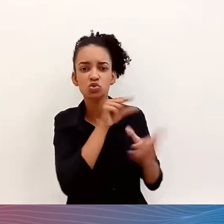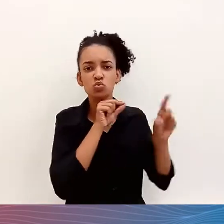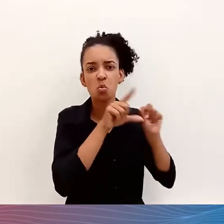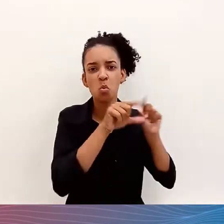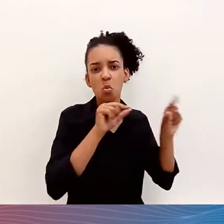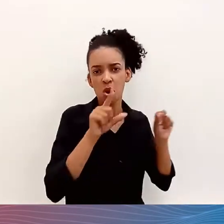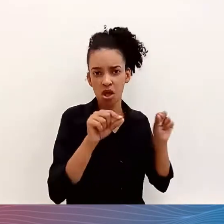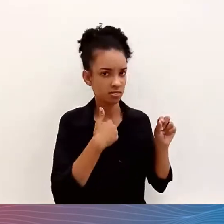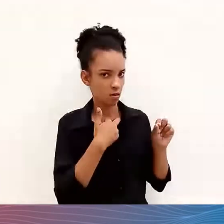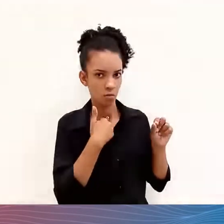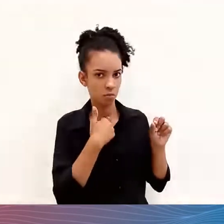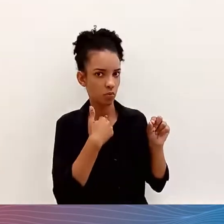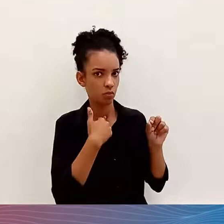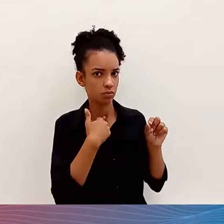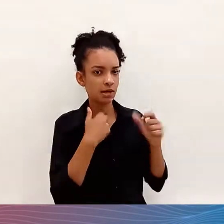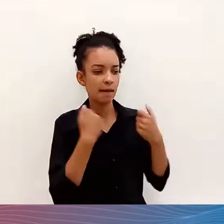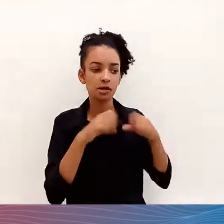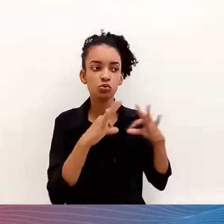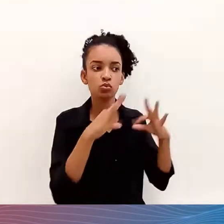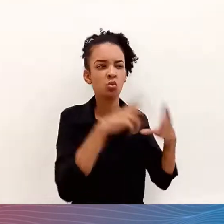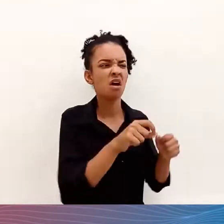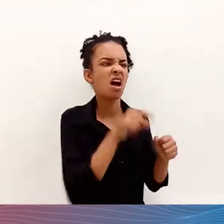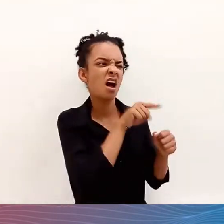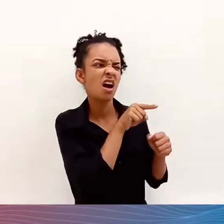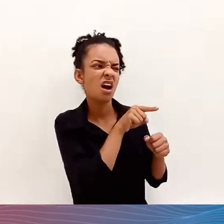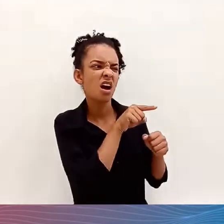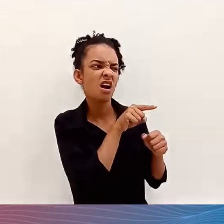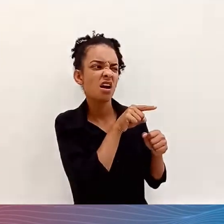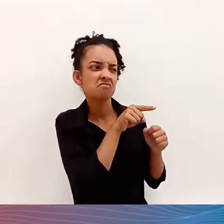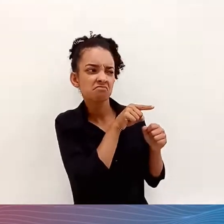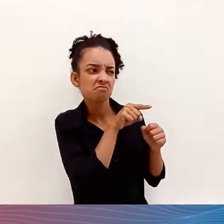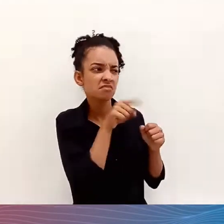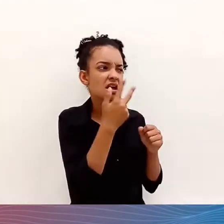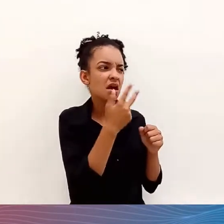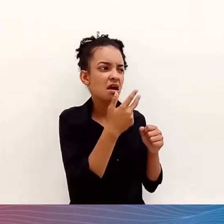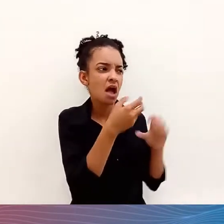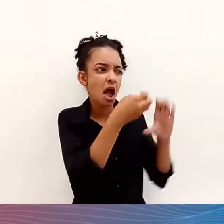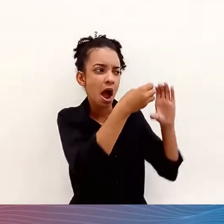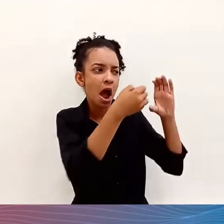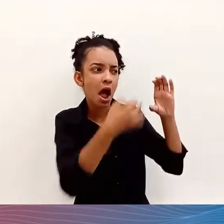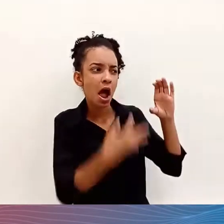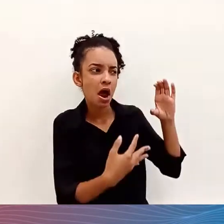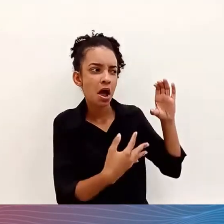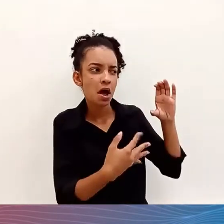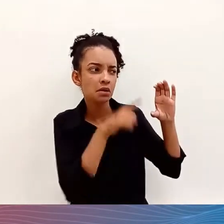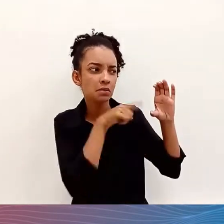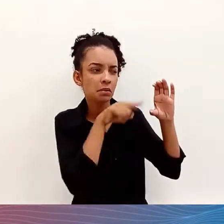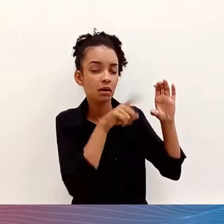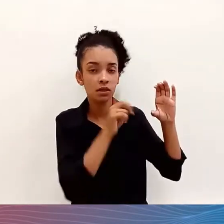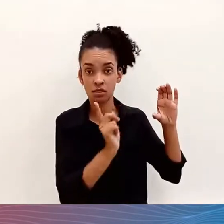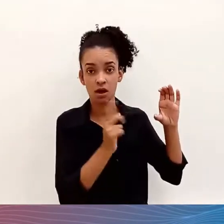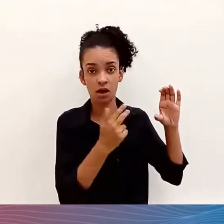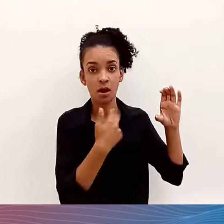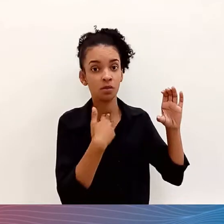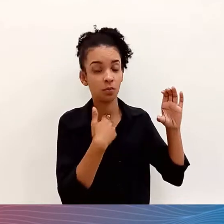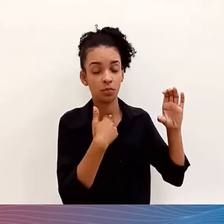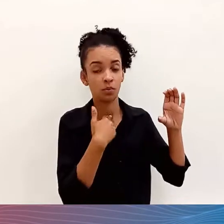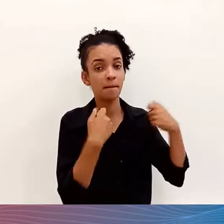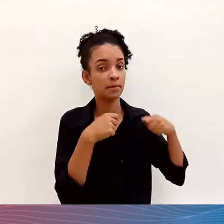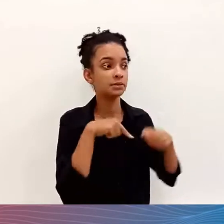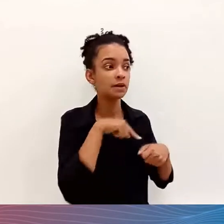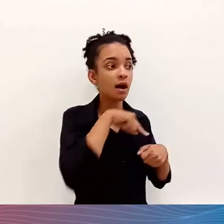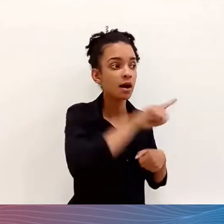vai receber. Você muitas vezes vai se surpreender, vai ser o contrário. Irmão, por isso não vamos selecionar as pessoas.